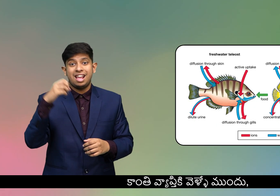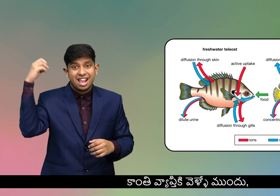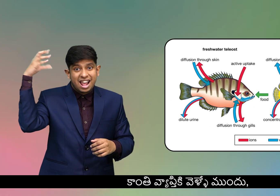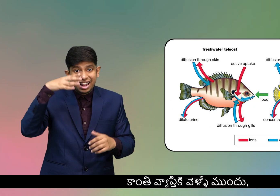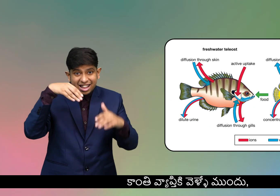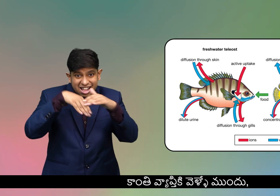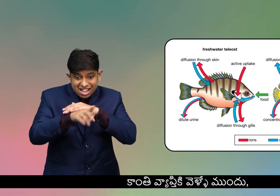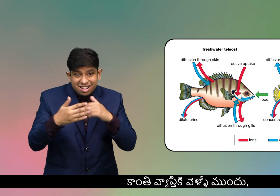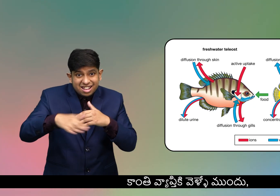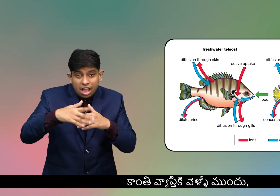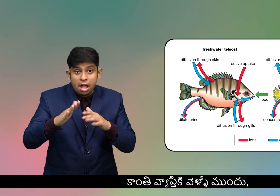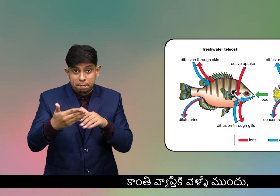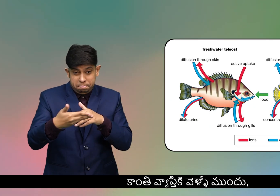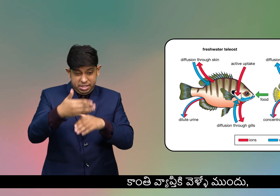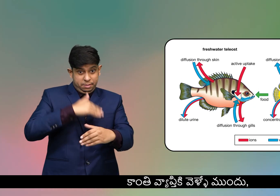కాంతి వ్యాప్తికి వెళ్లే ముందు